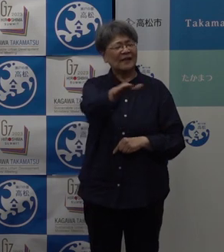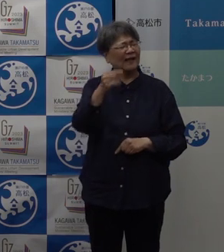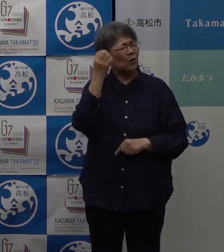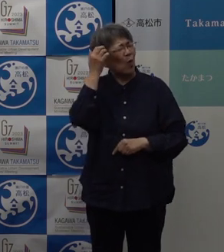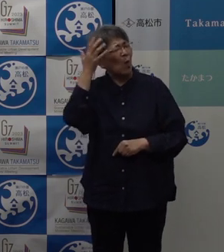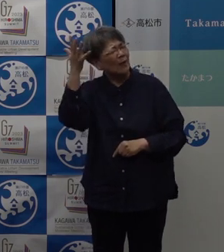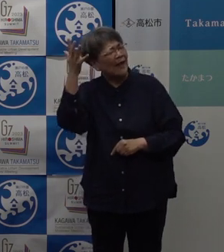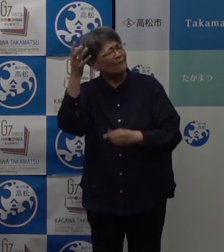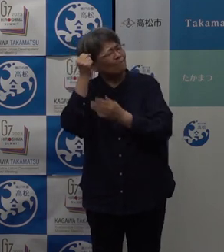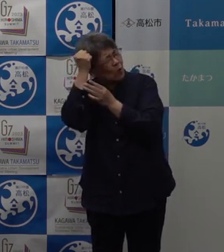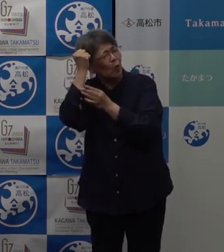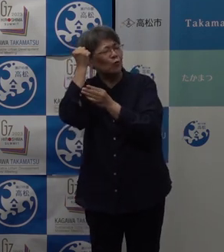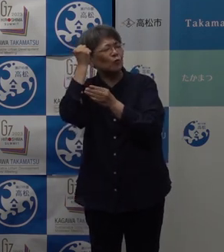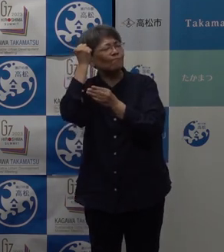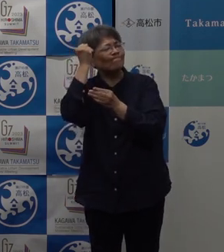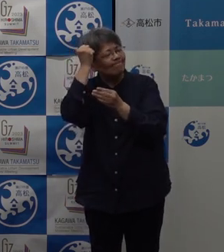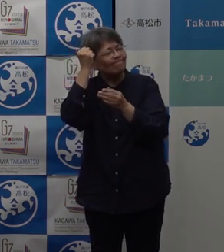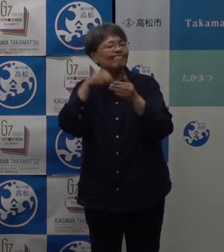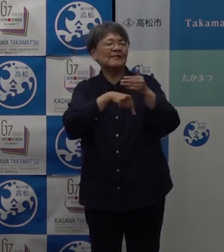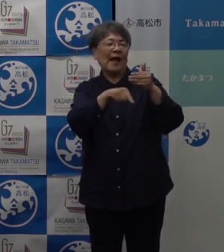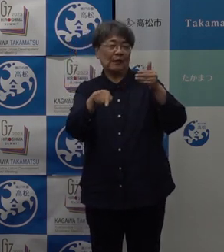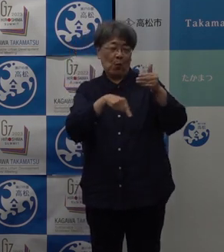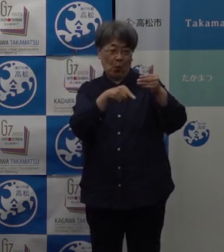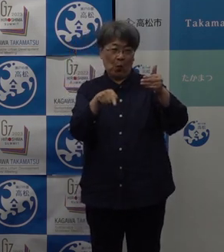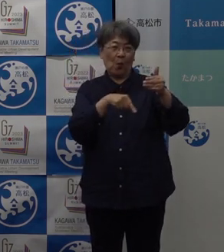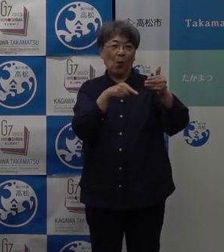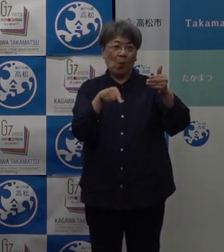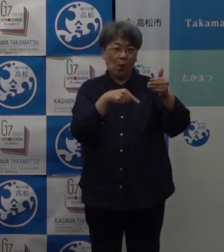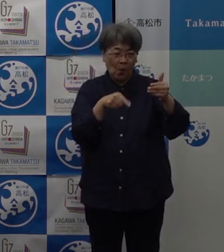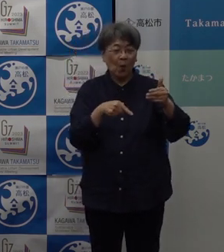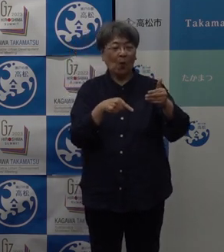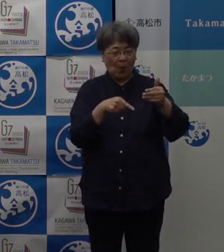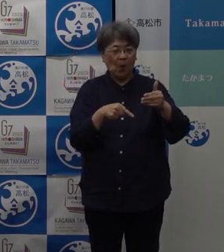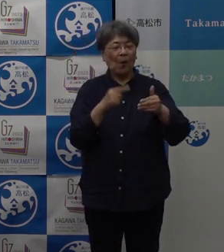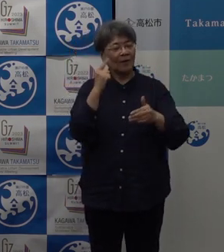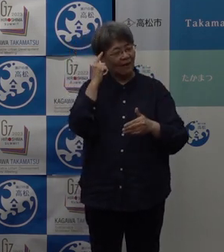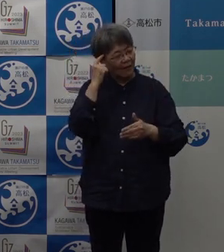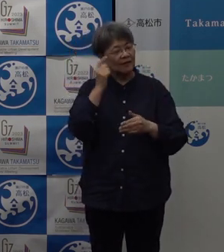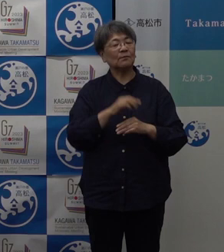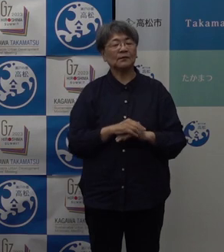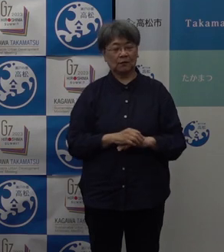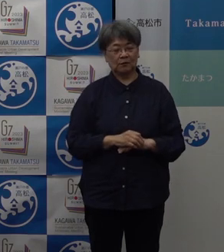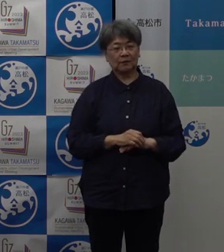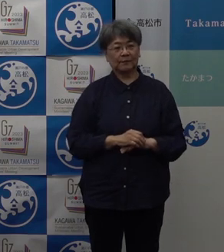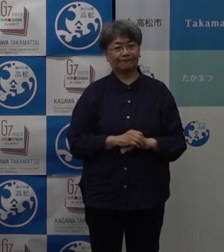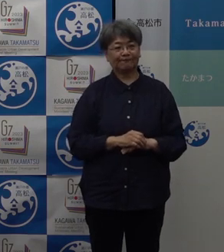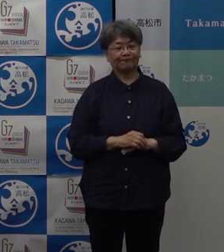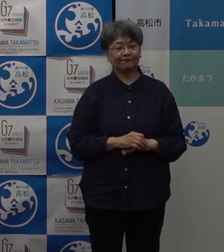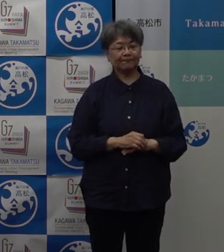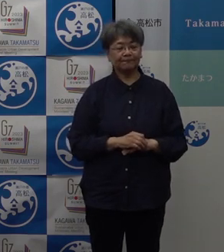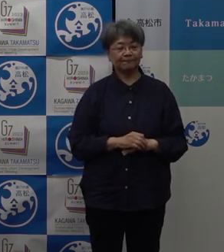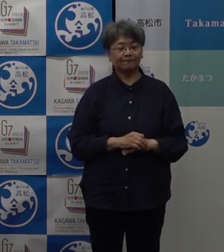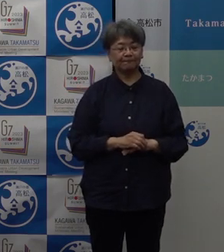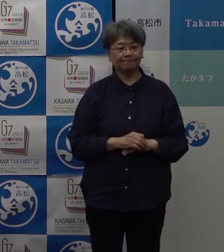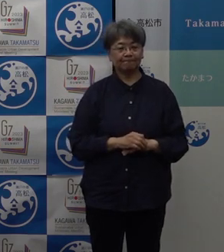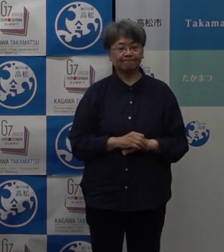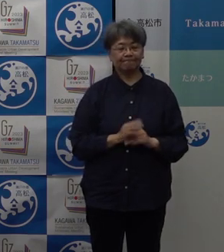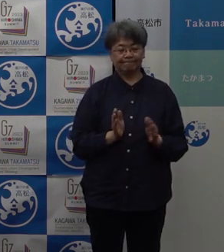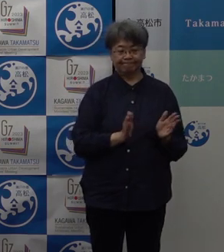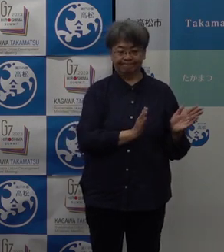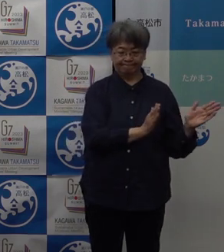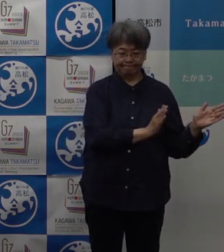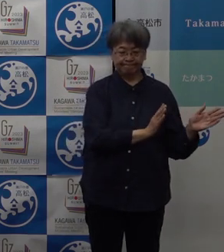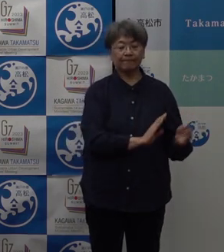残る 花火大会となるように、準備を進めてまいりたいというふうに考えておるところでございます。